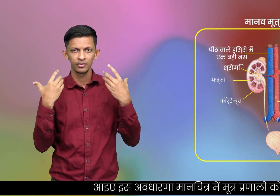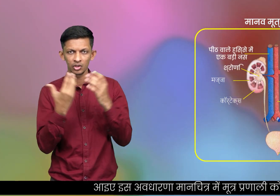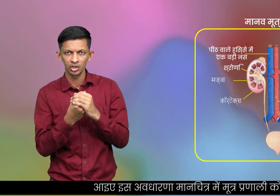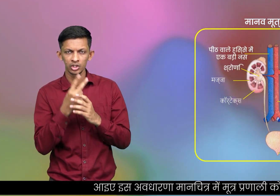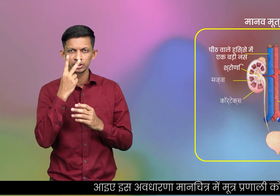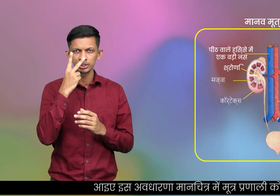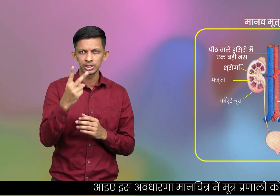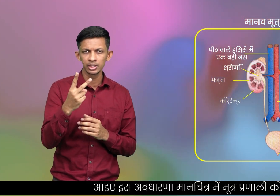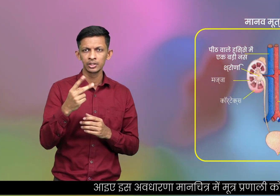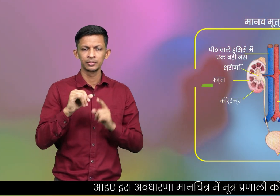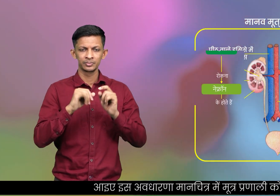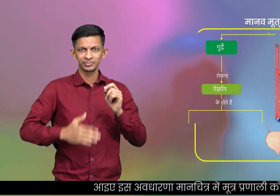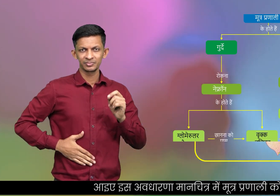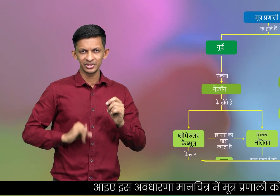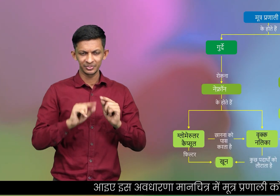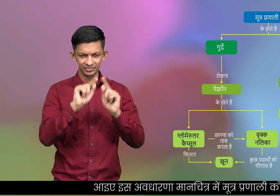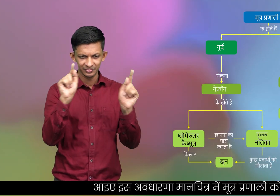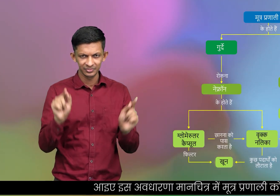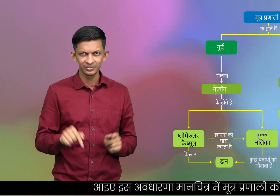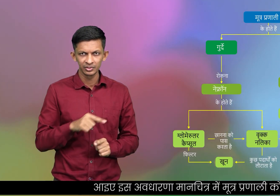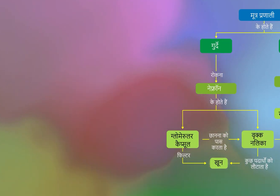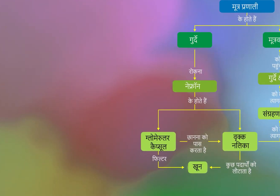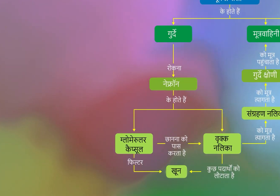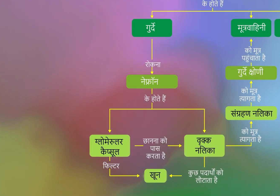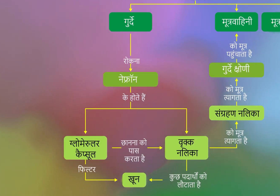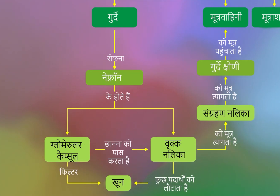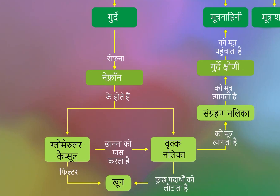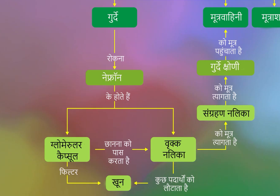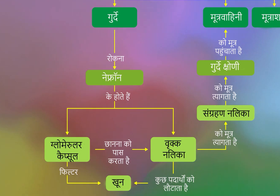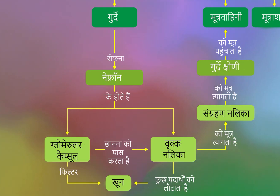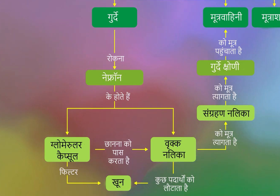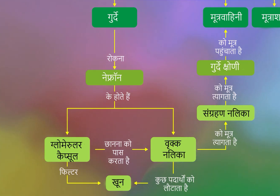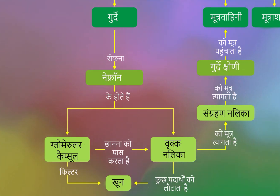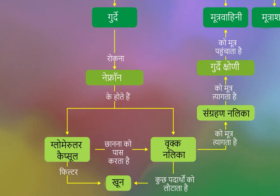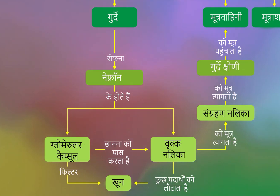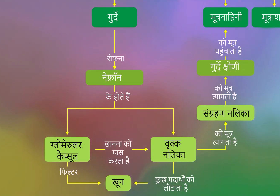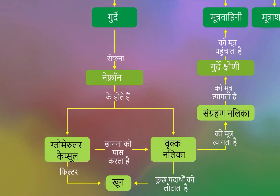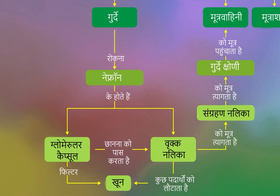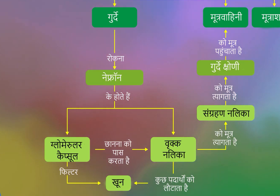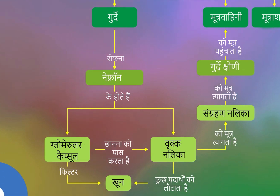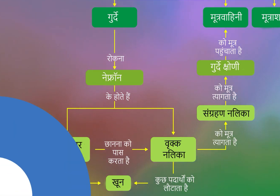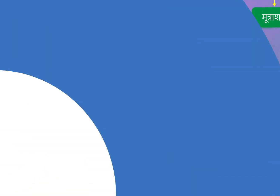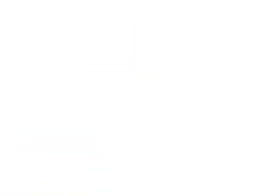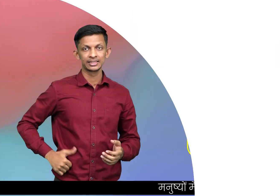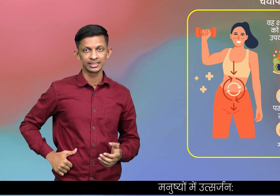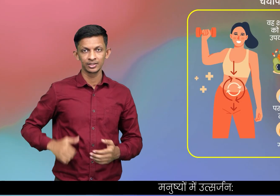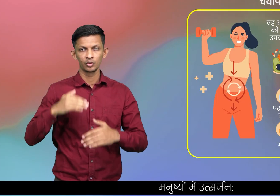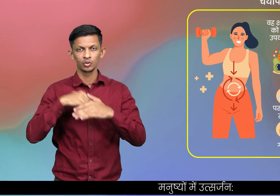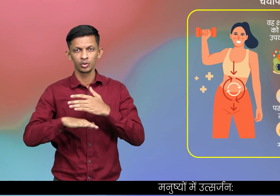आइए इस अवधारणा मानचित्र में मूत्र प्रणाली को देखें। मनुष्यों